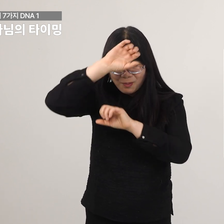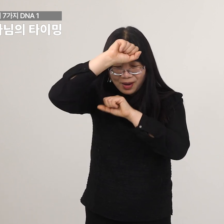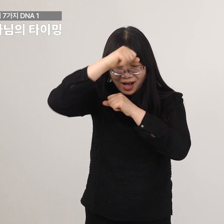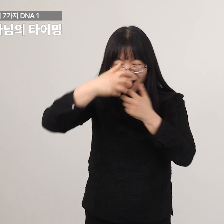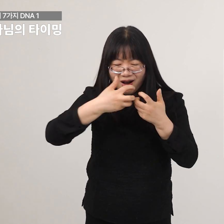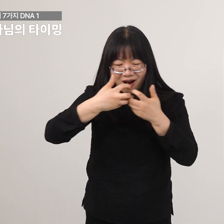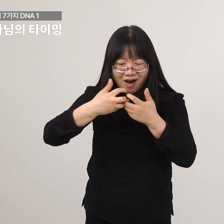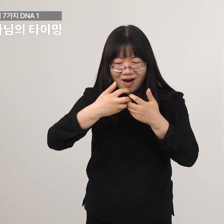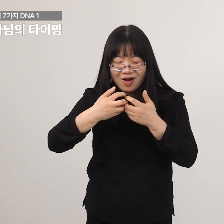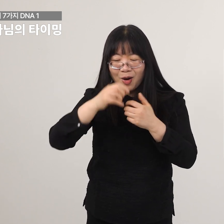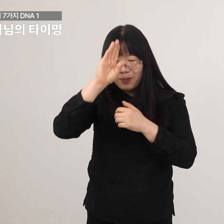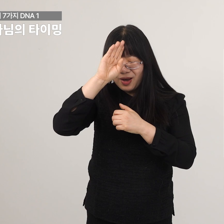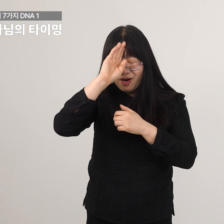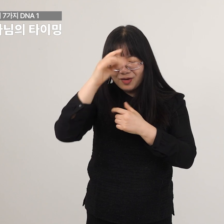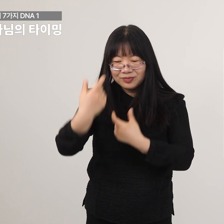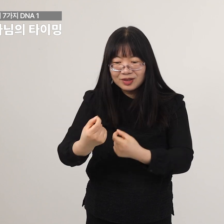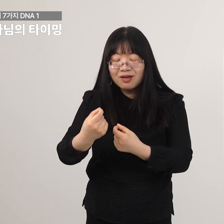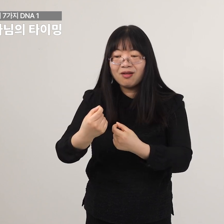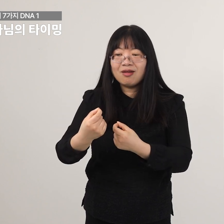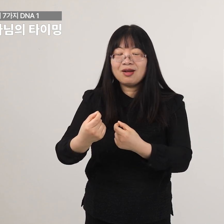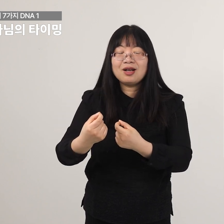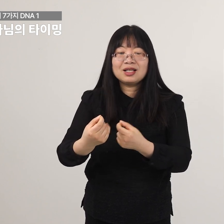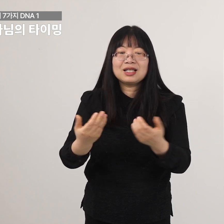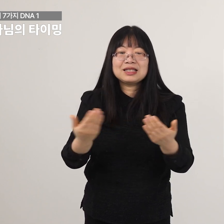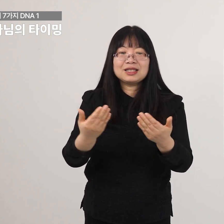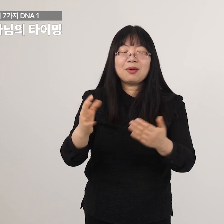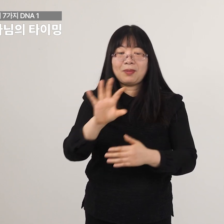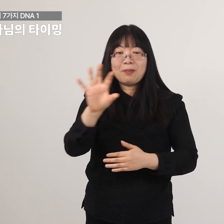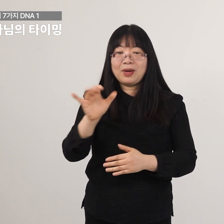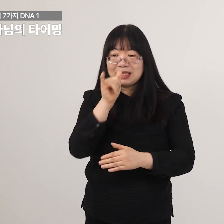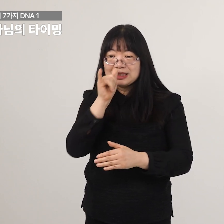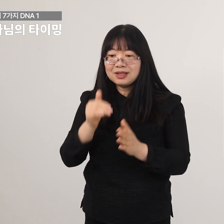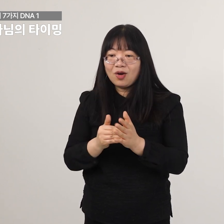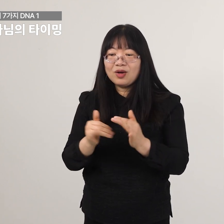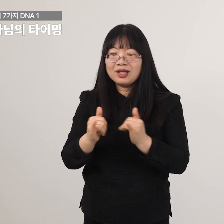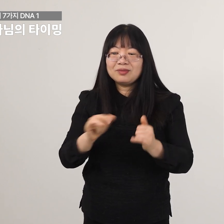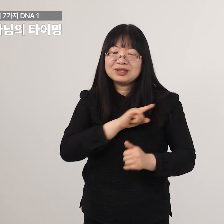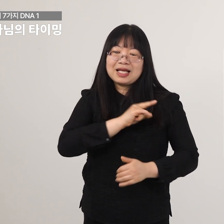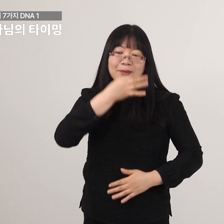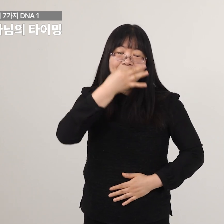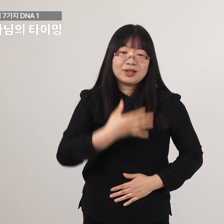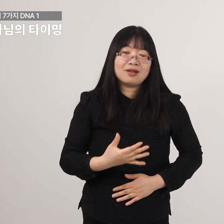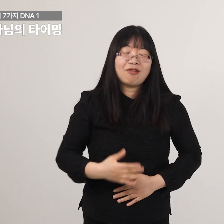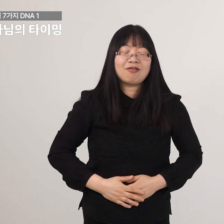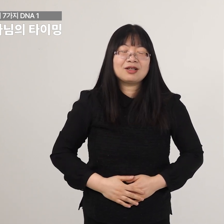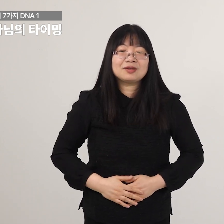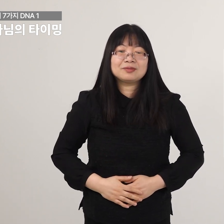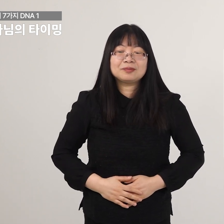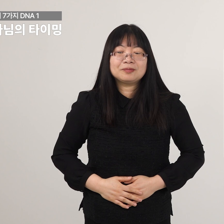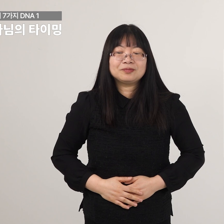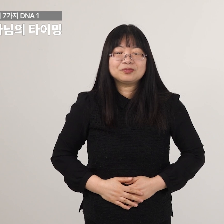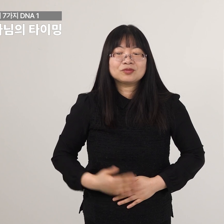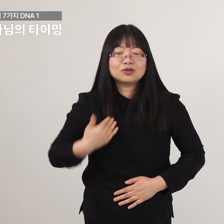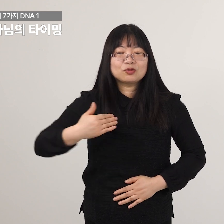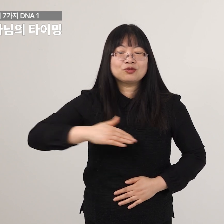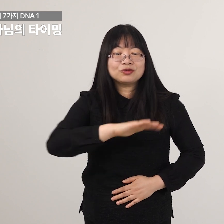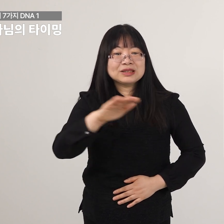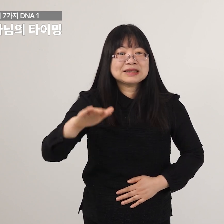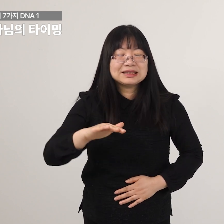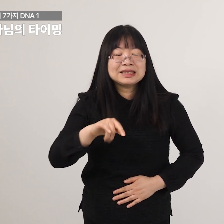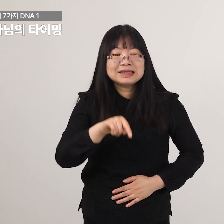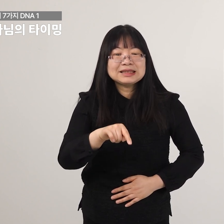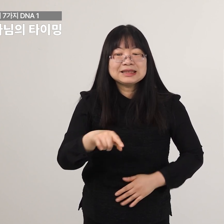걸려가면서 이 사람이 제일 힘든 거예요. 그런데 마치 우리는